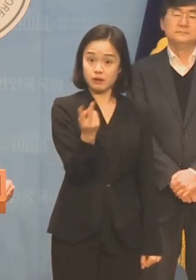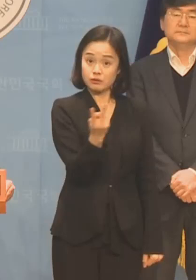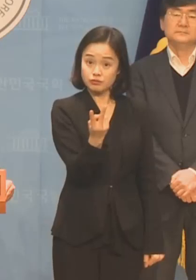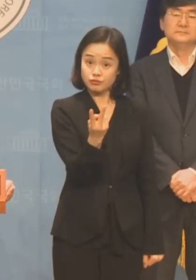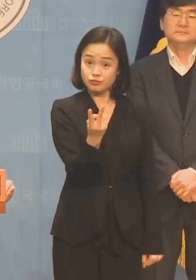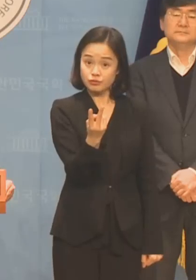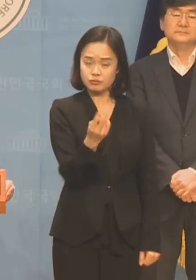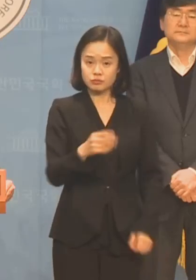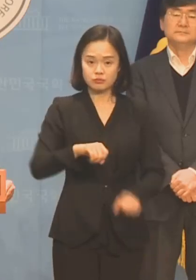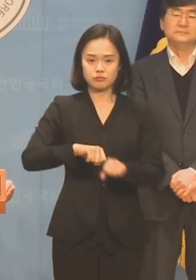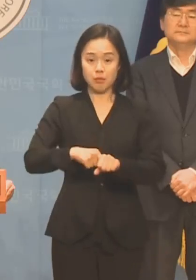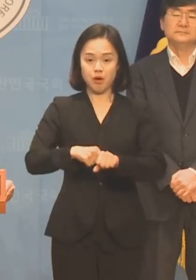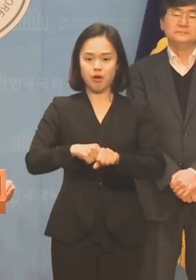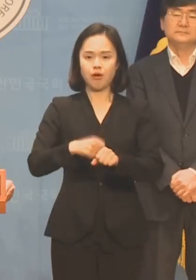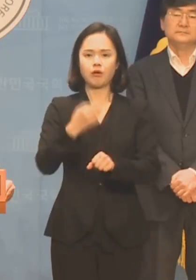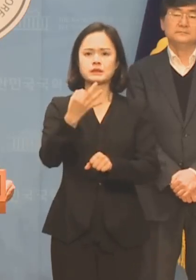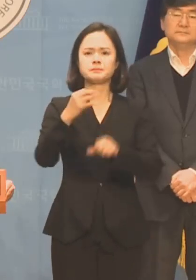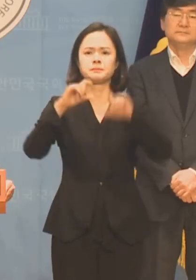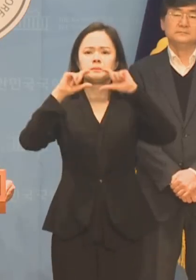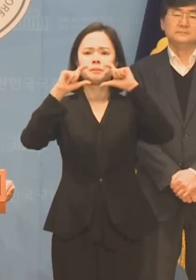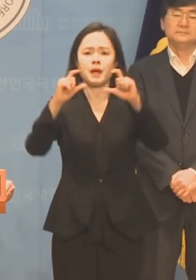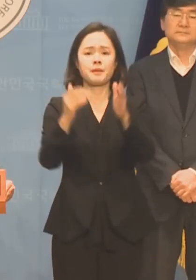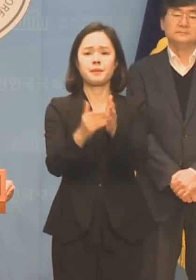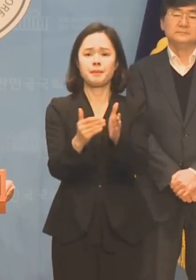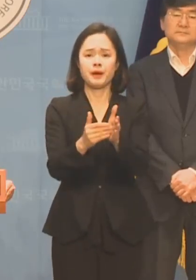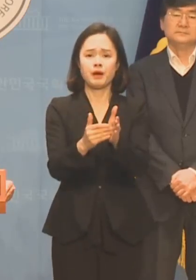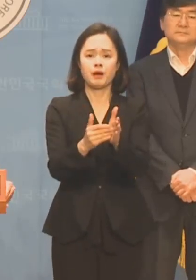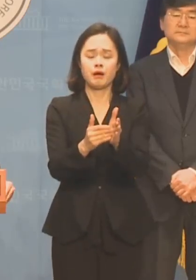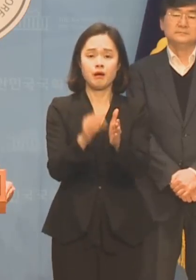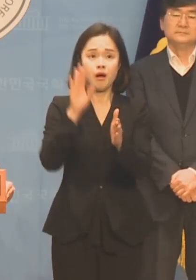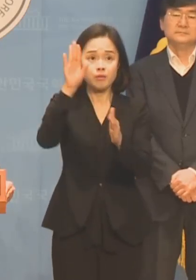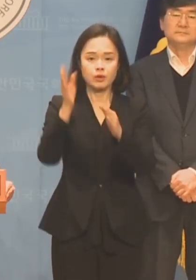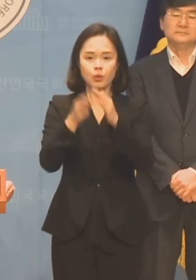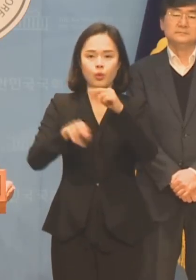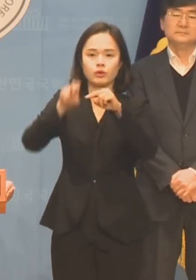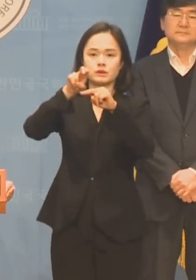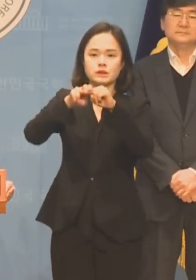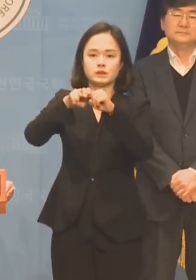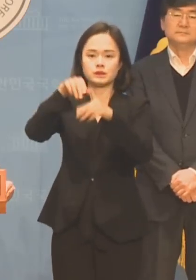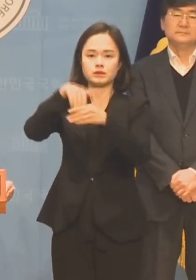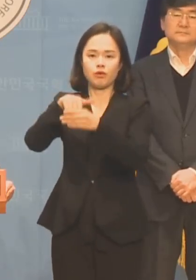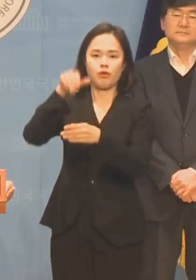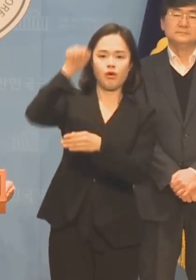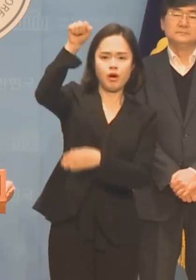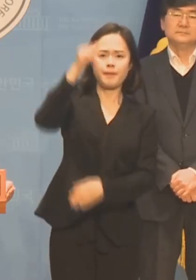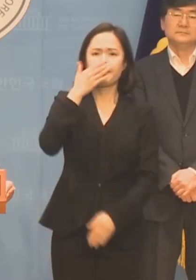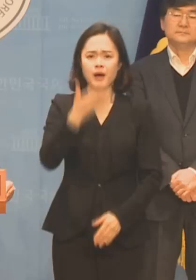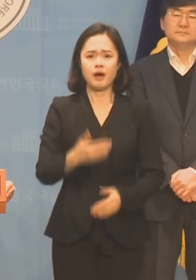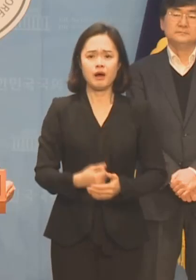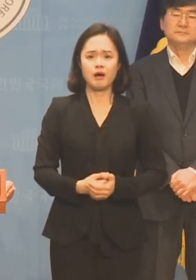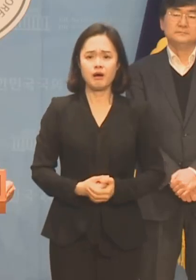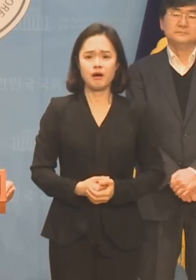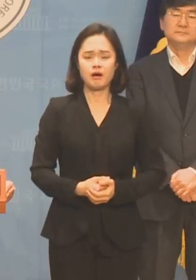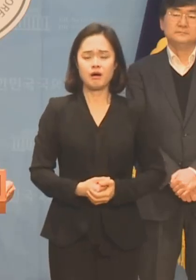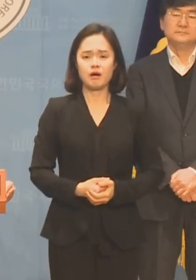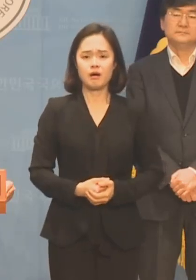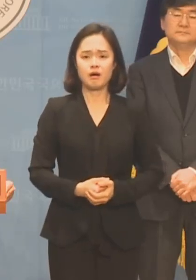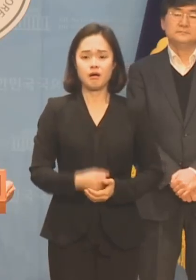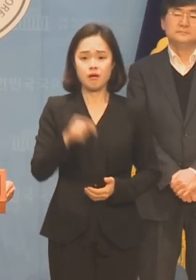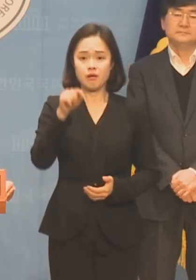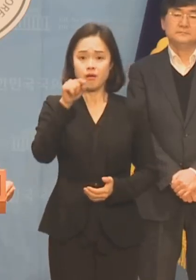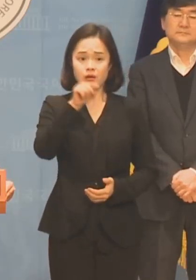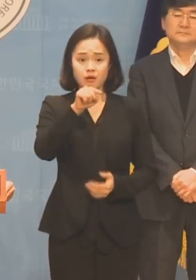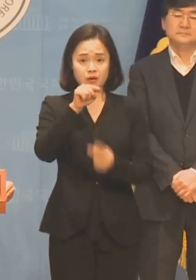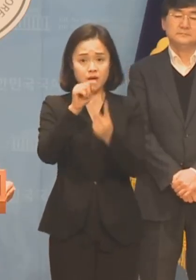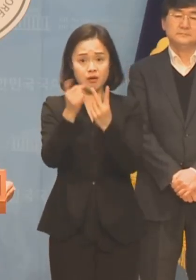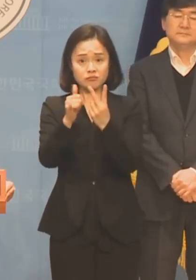됩니다. 왜 더한 유배지를 만들고 더한 부당 정보를 하고 50명에서 80명